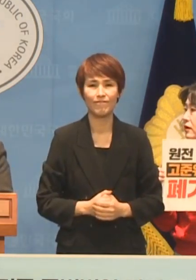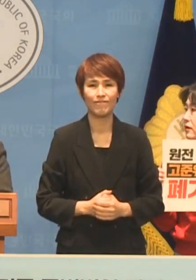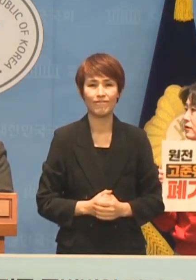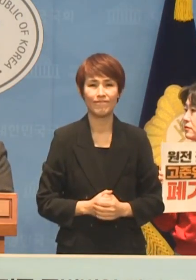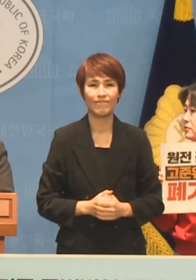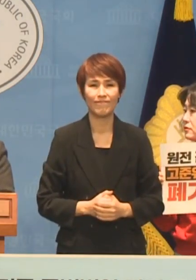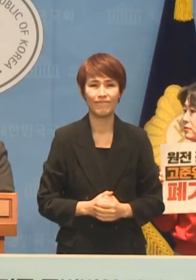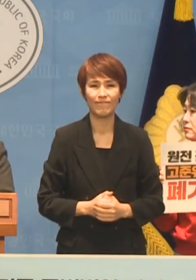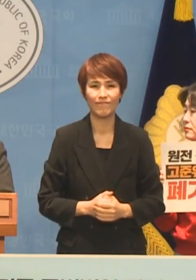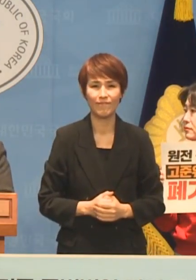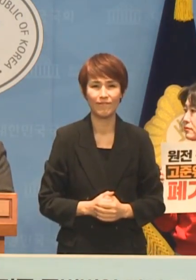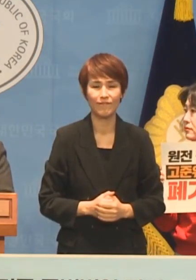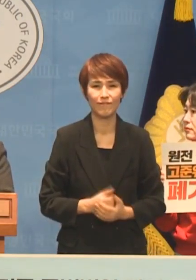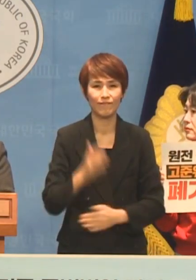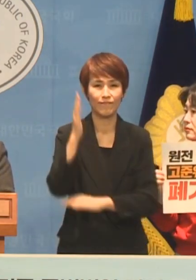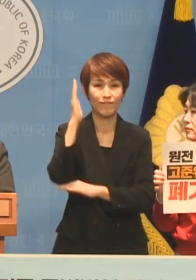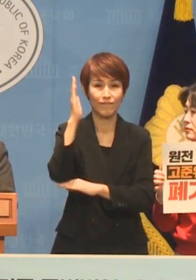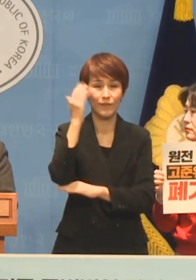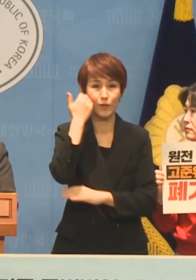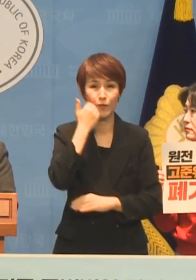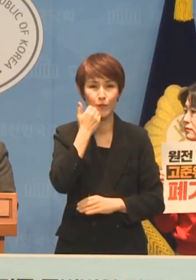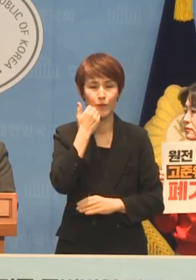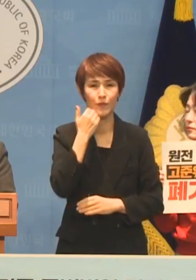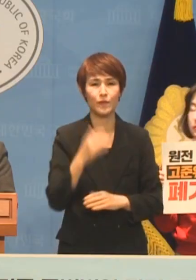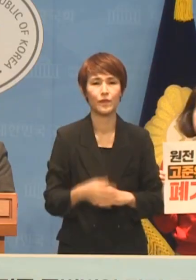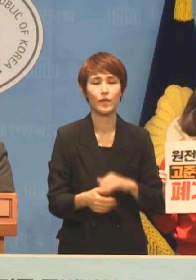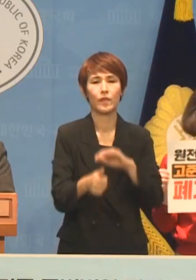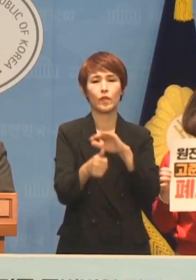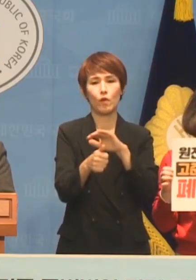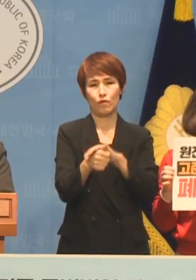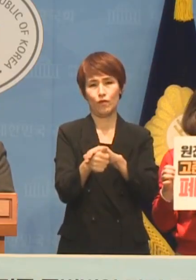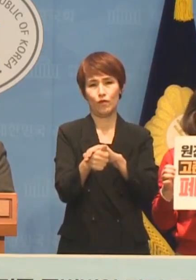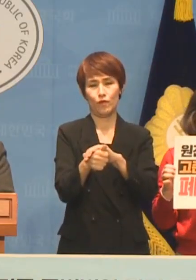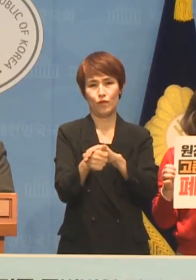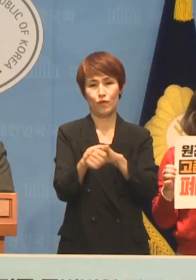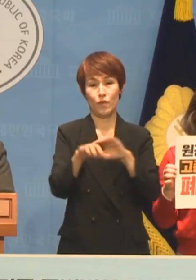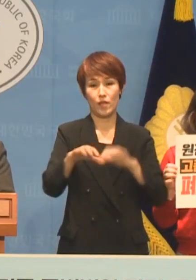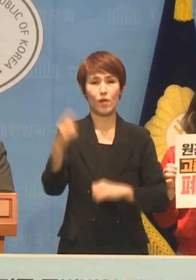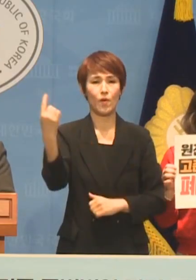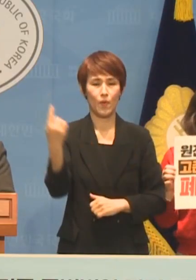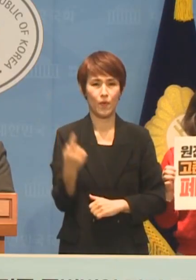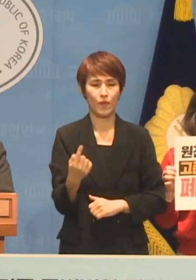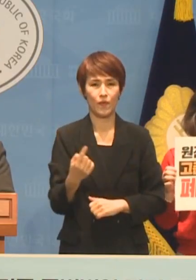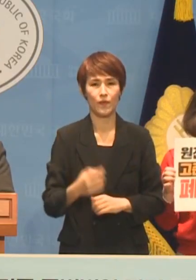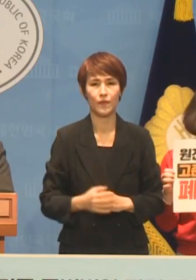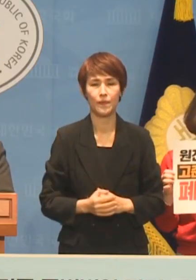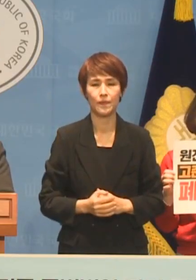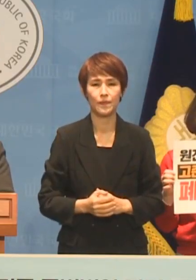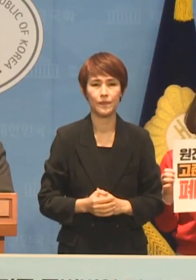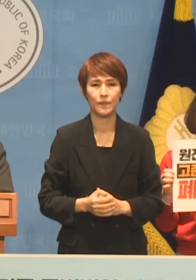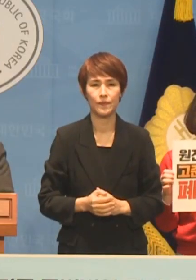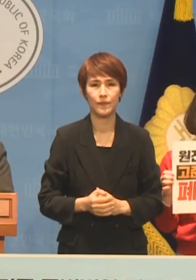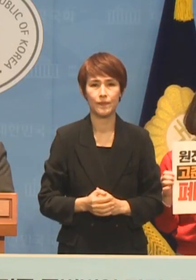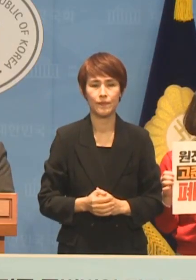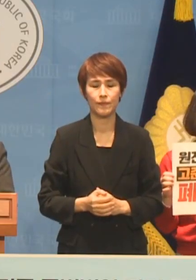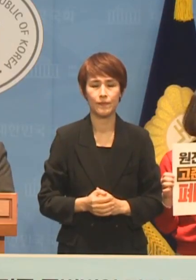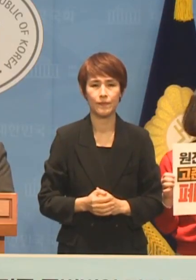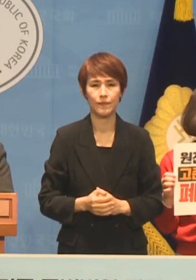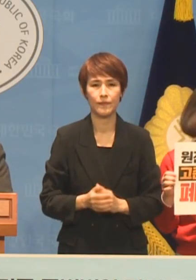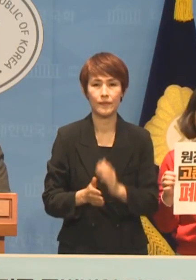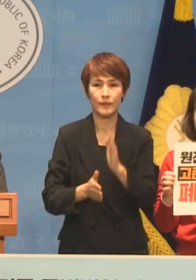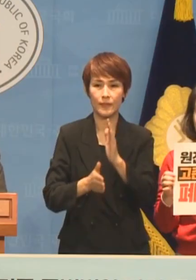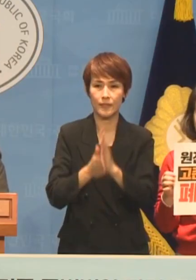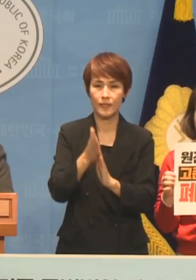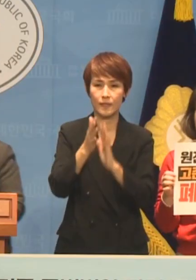네, 발언은 다음으로 경주에서 올라오신 탈핵 경주 시민 공동행동 이상홍 집행위원장님